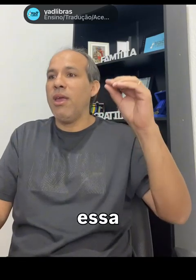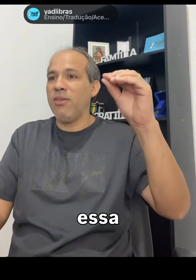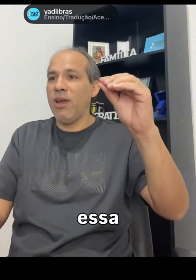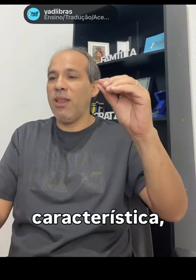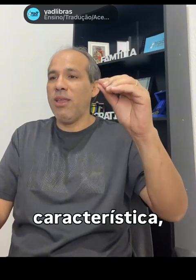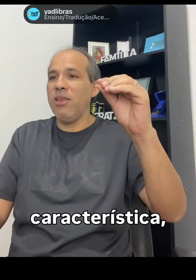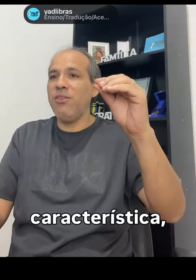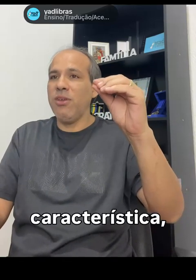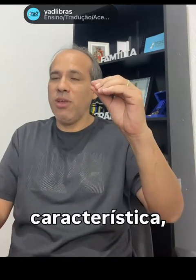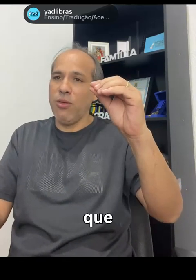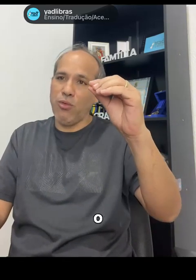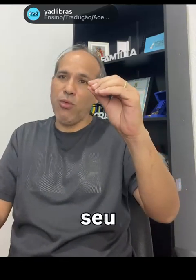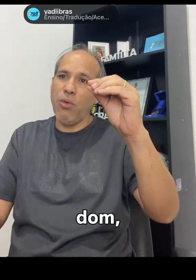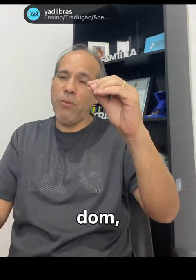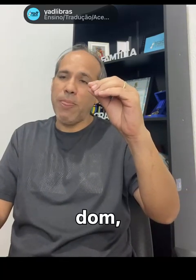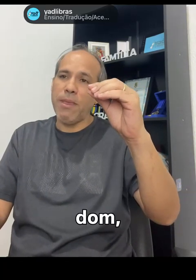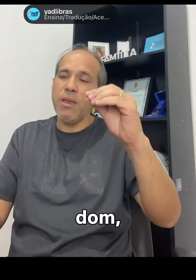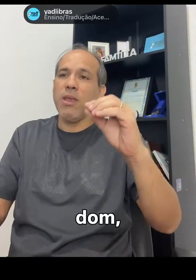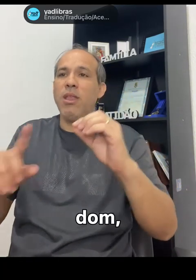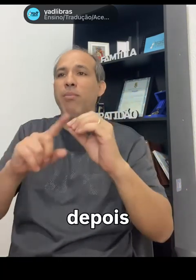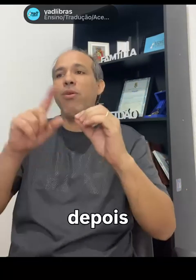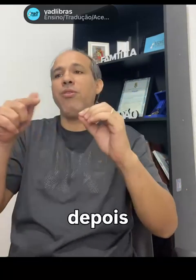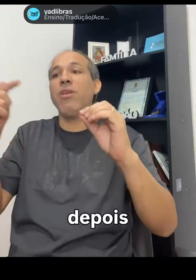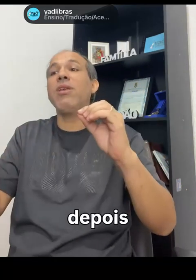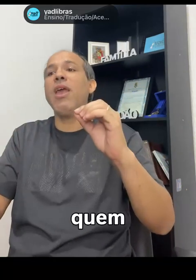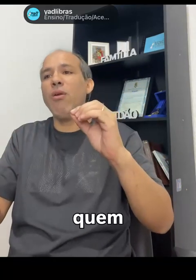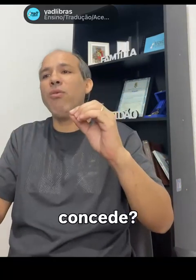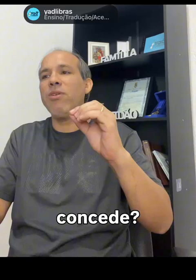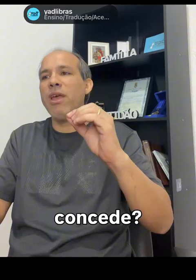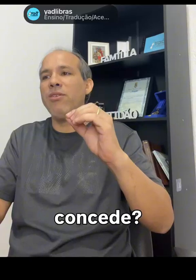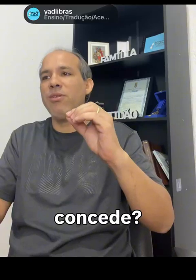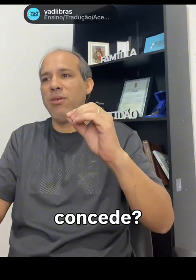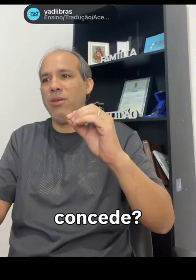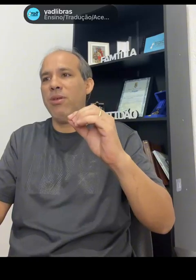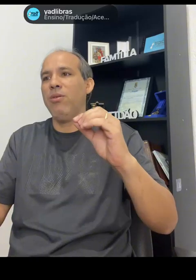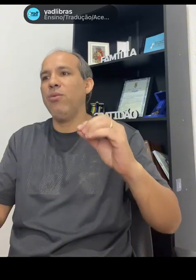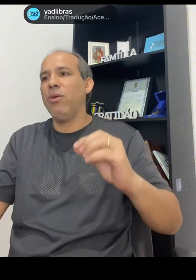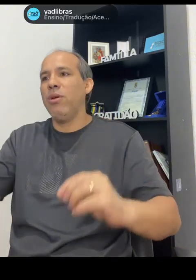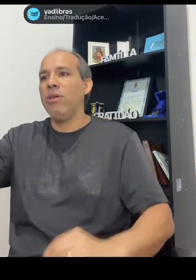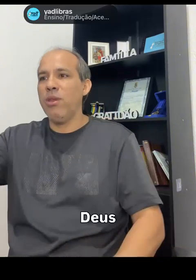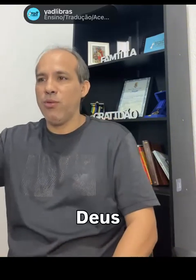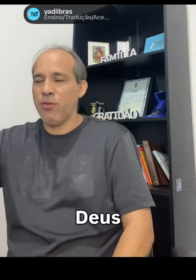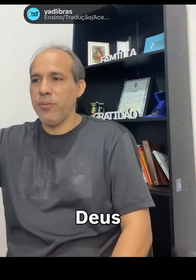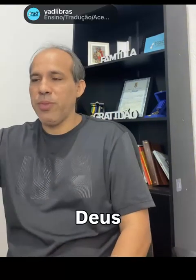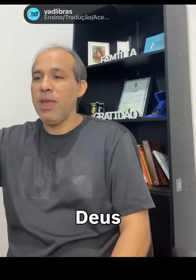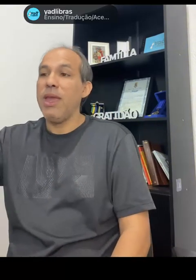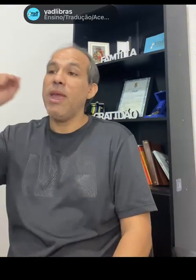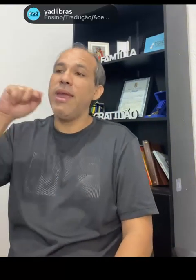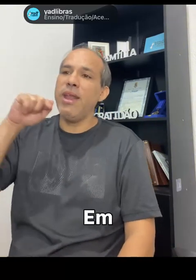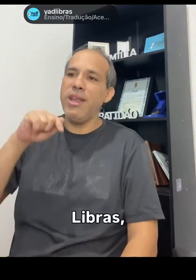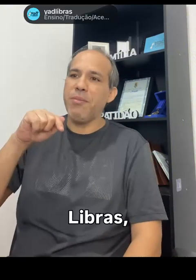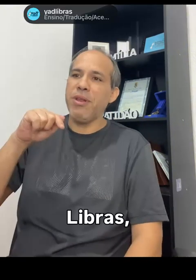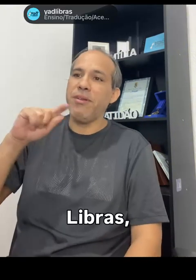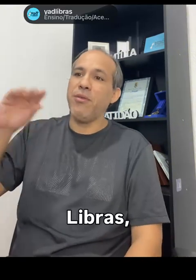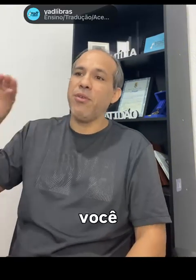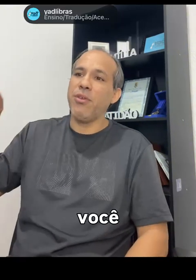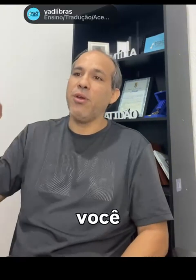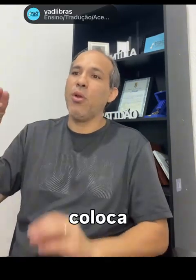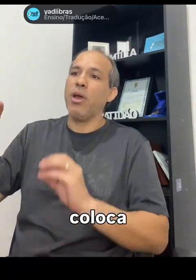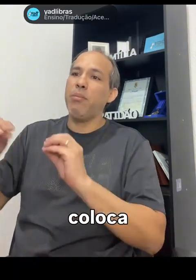essa característica, que é o seu dom, depois quem concede, Deus. Em Libras, você coloca